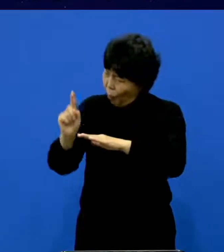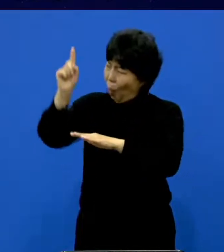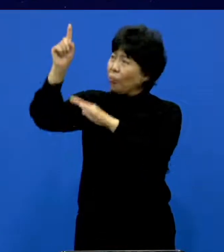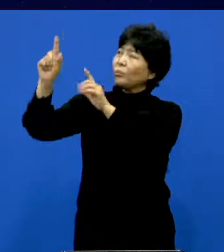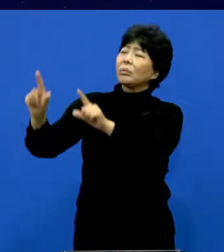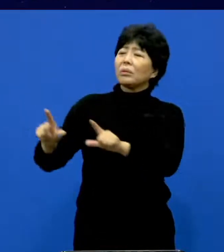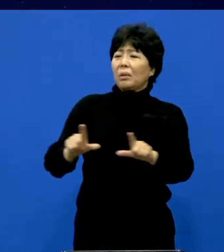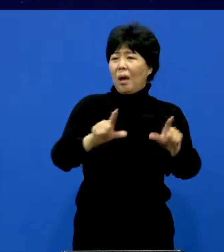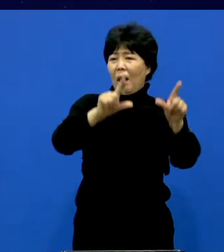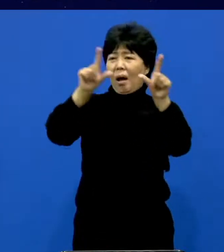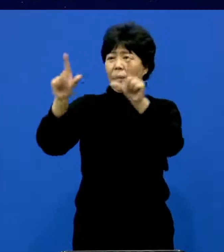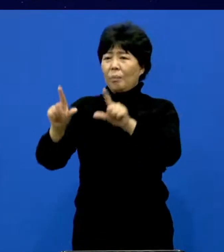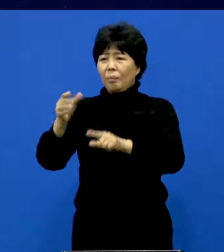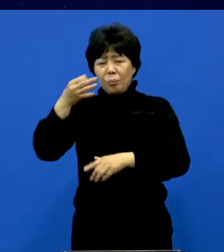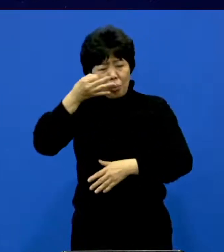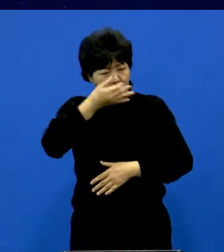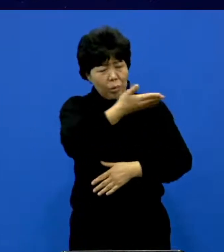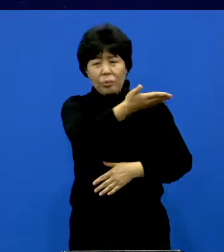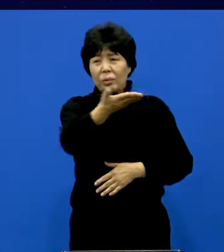드러내라는 거예요.